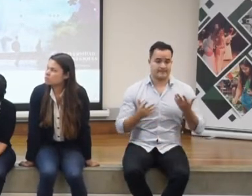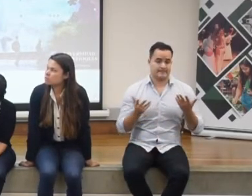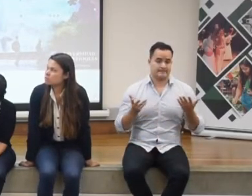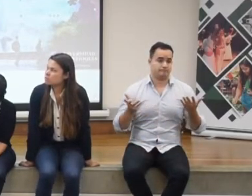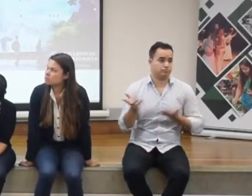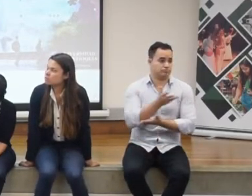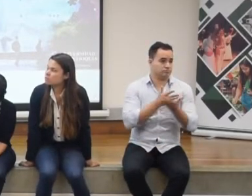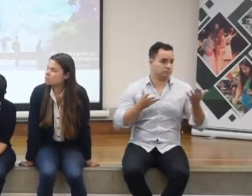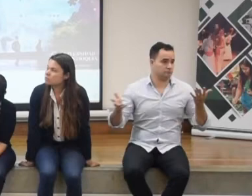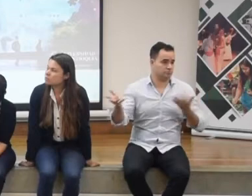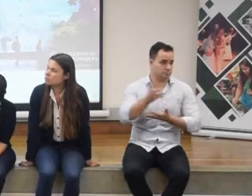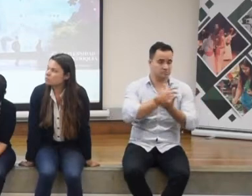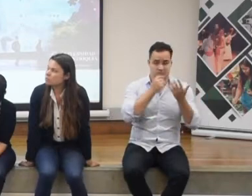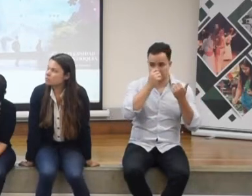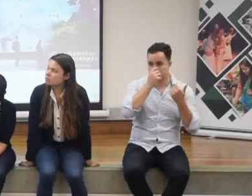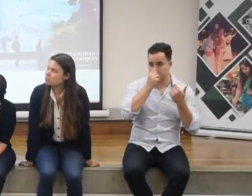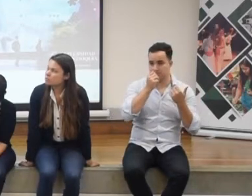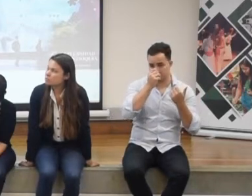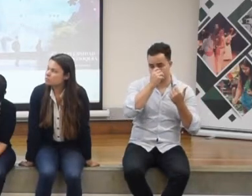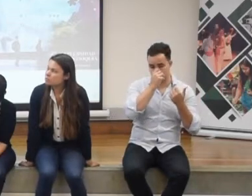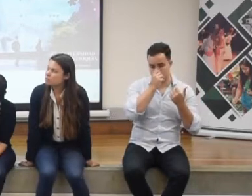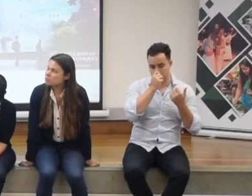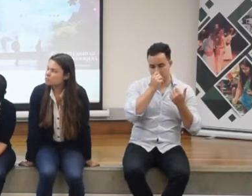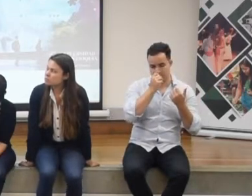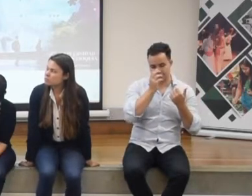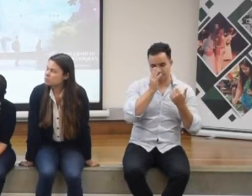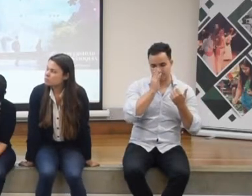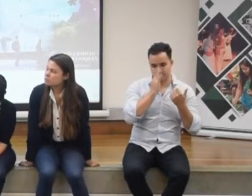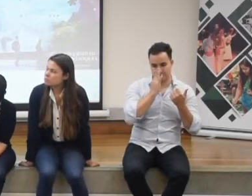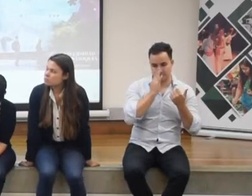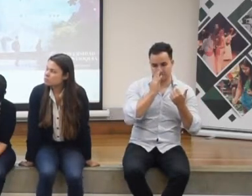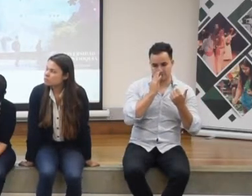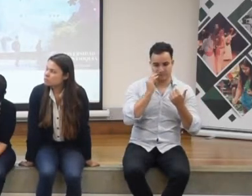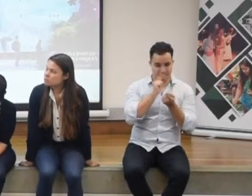conversar y ver si